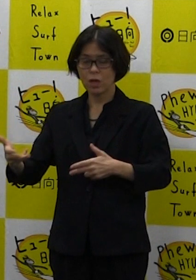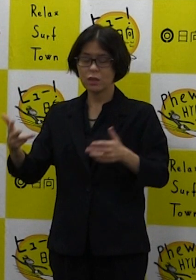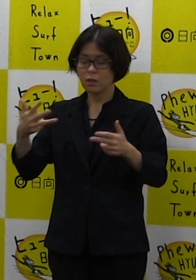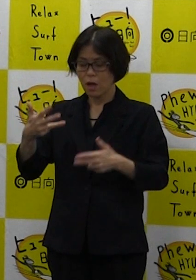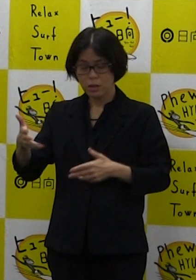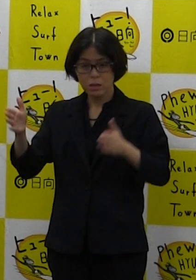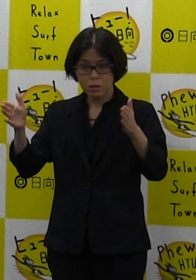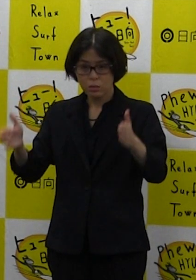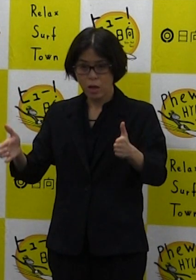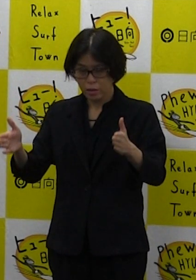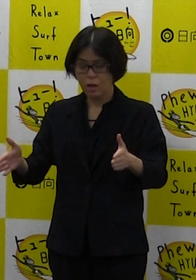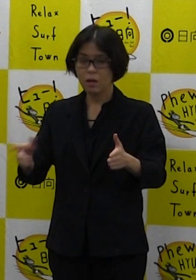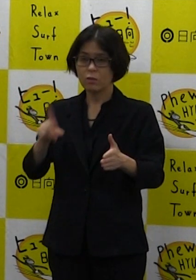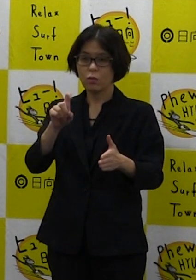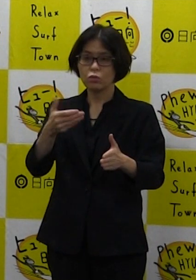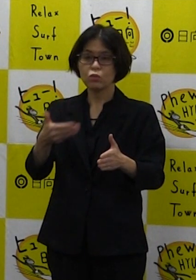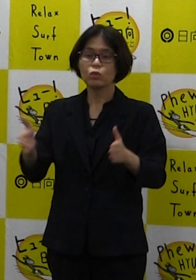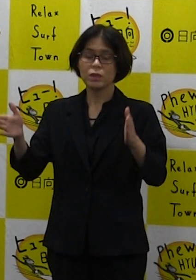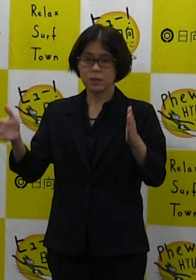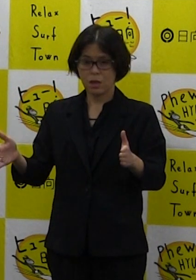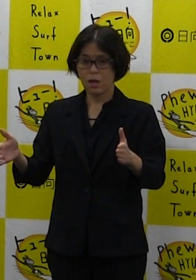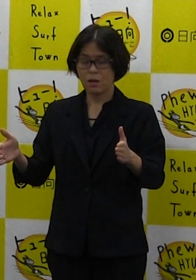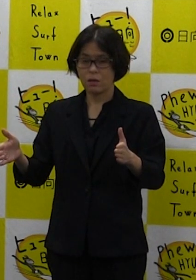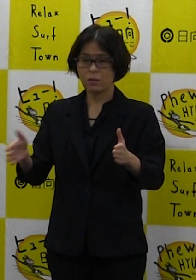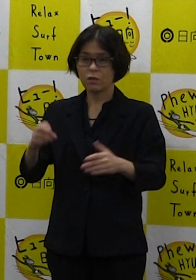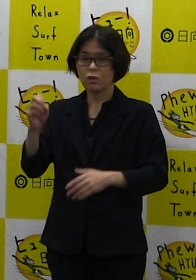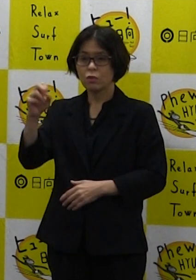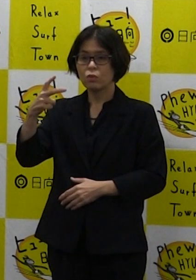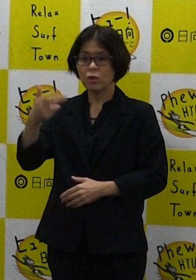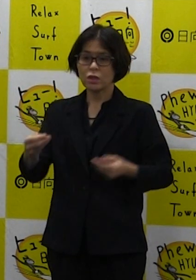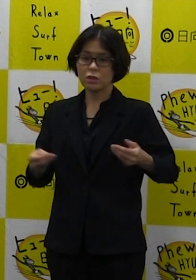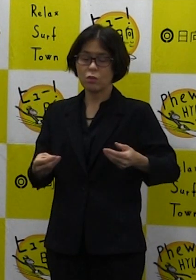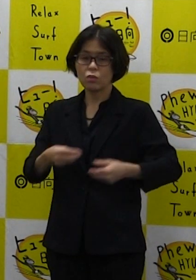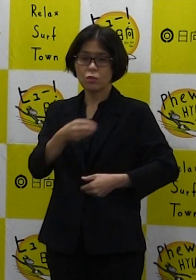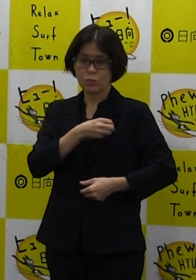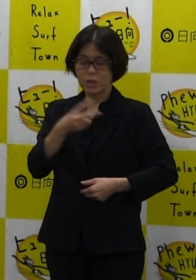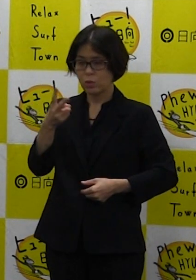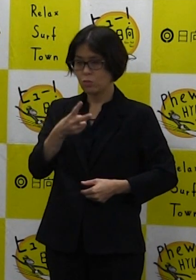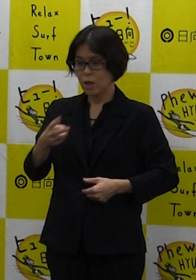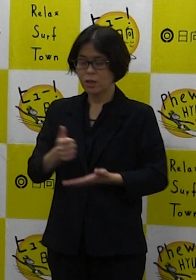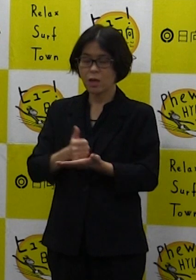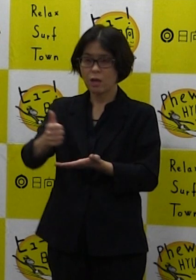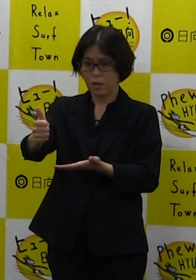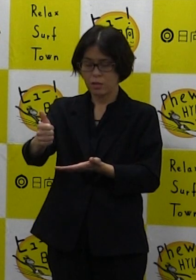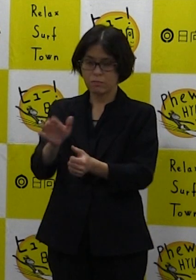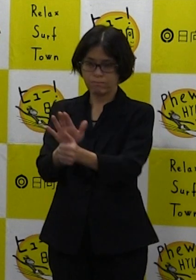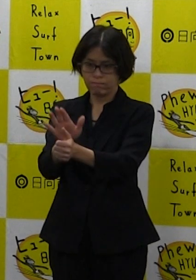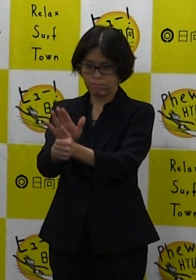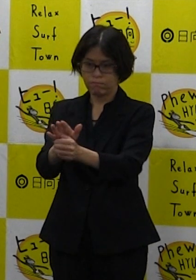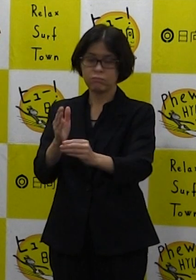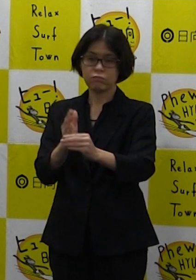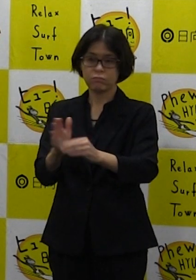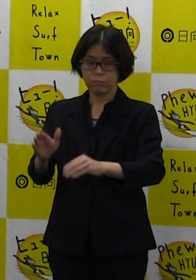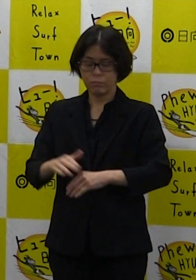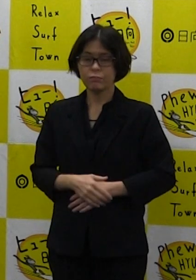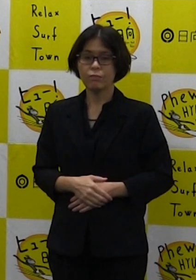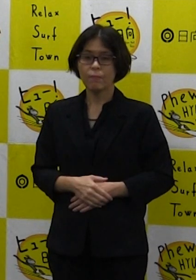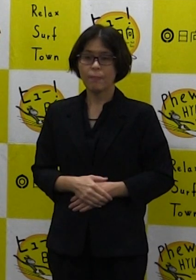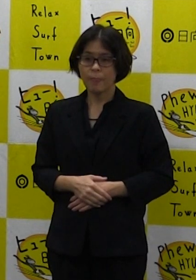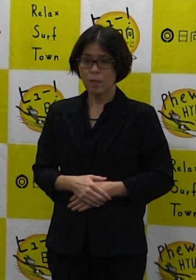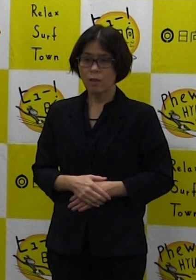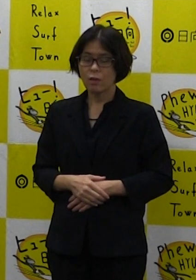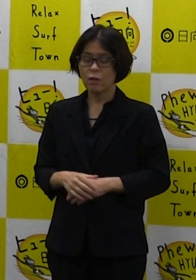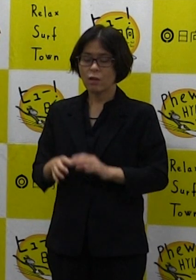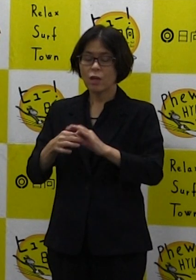までの19日間本市職員の2名の派遣を行っているところであります今後